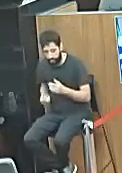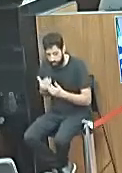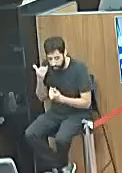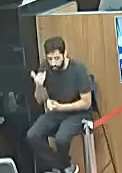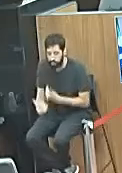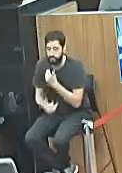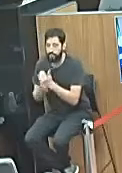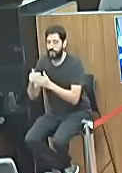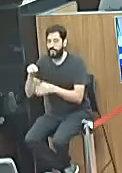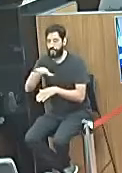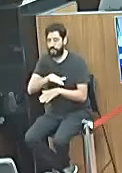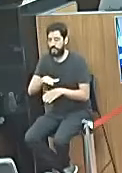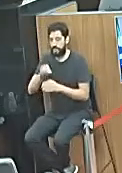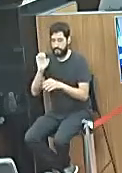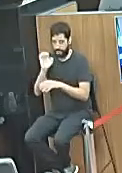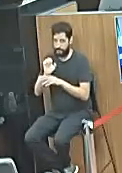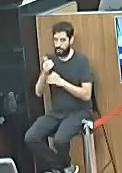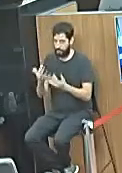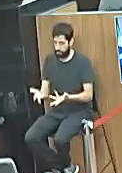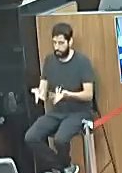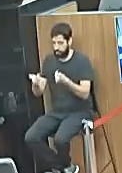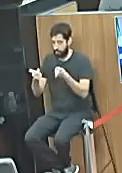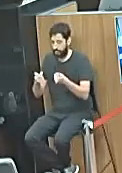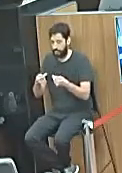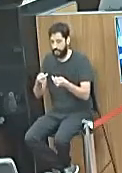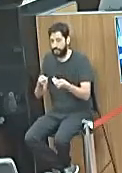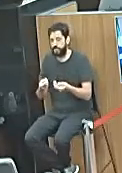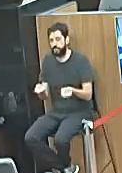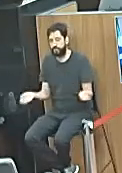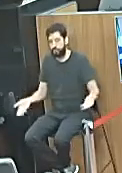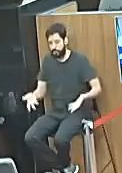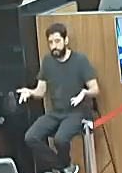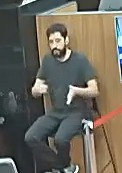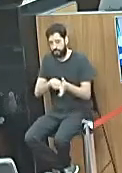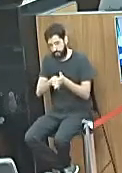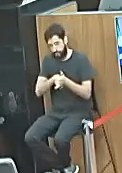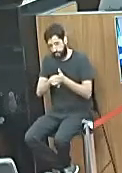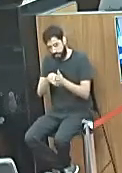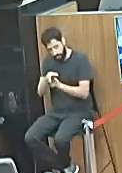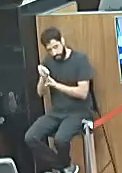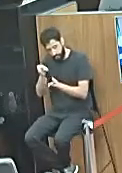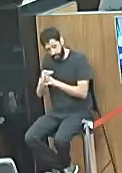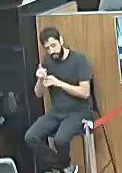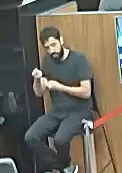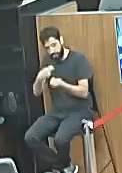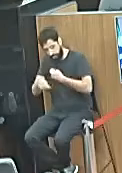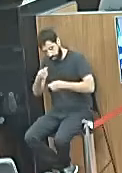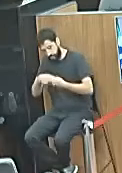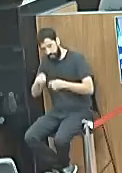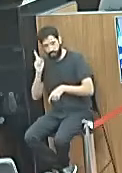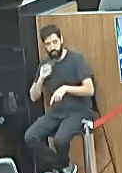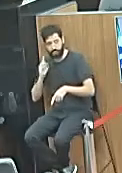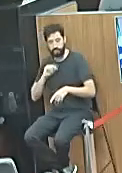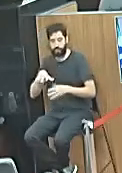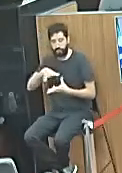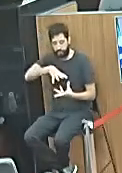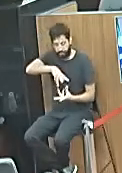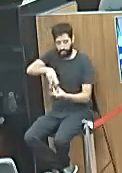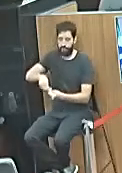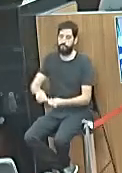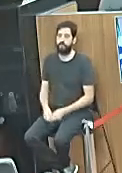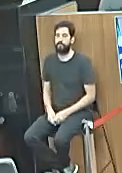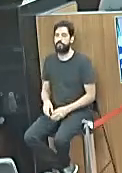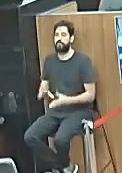no estado promover pesquisa fornece consultoria e integração dos negócios mineiros nos mercados globais